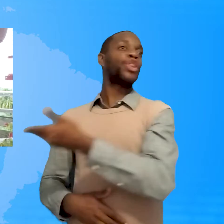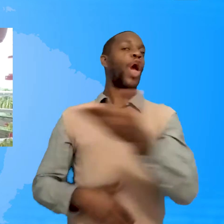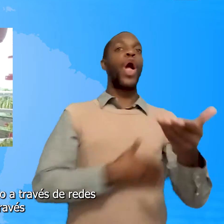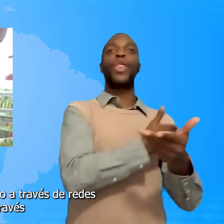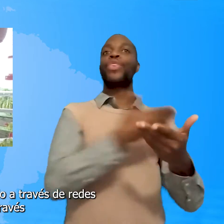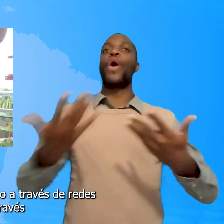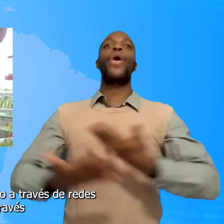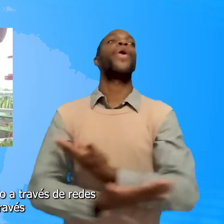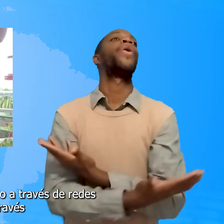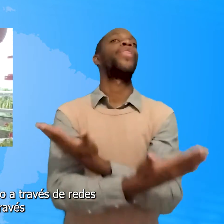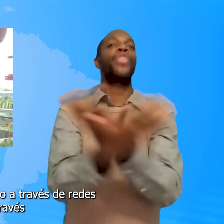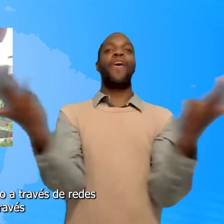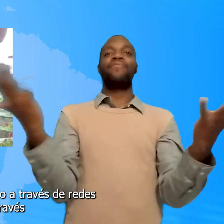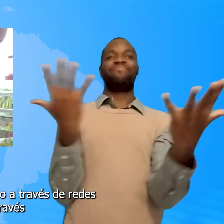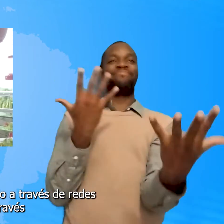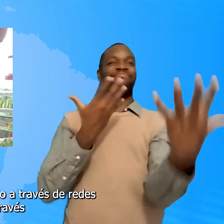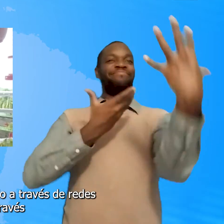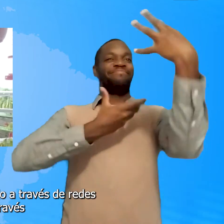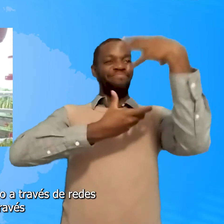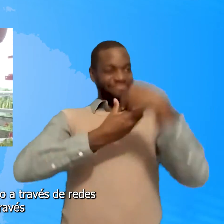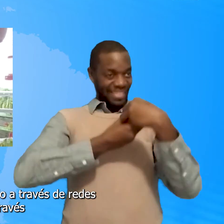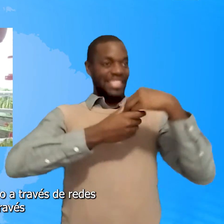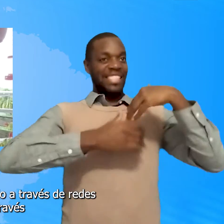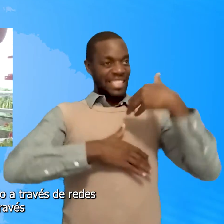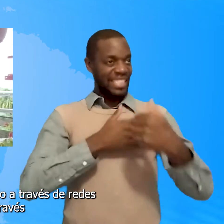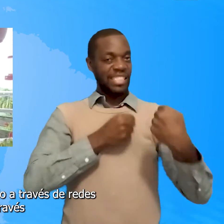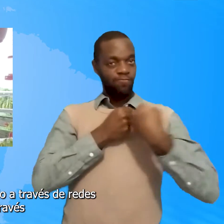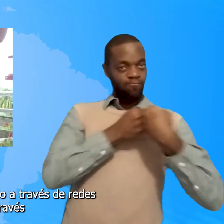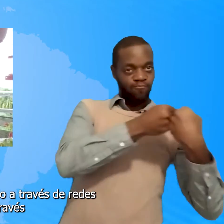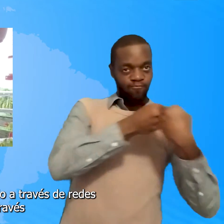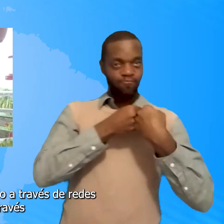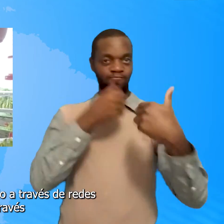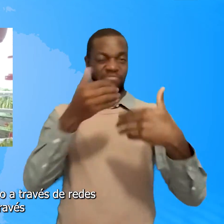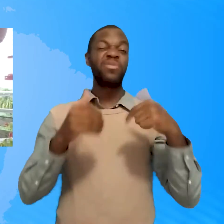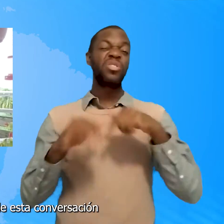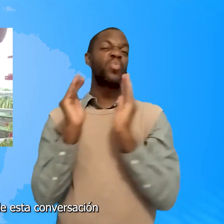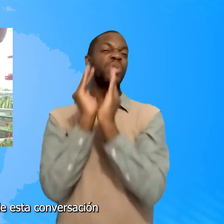UNICEF, y entonces el trabajo a través de redes